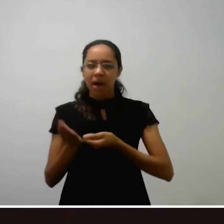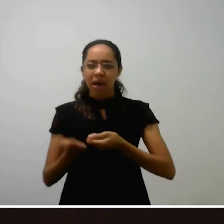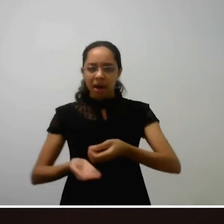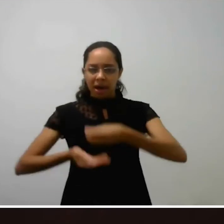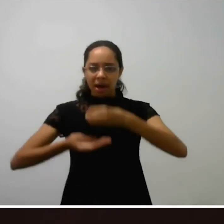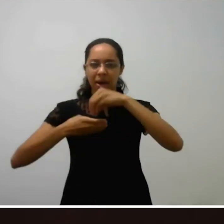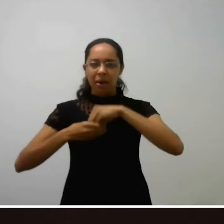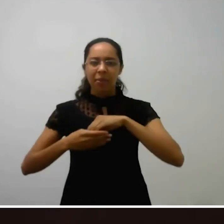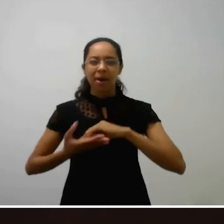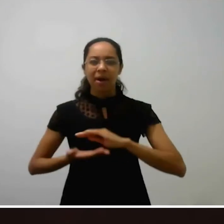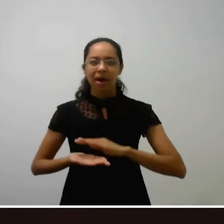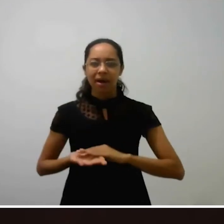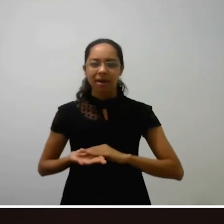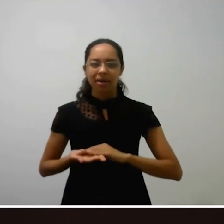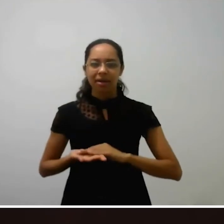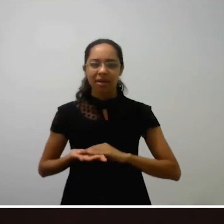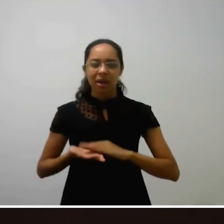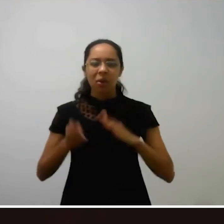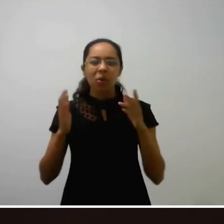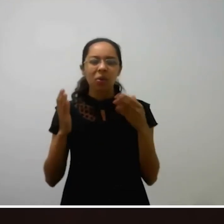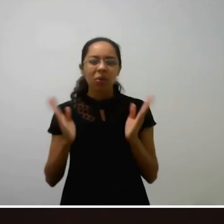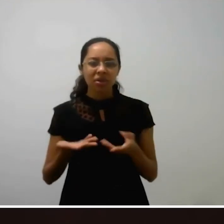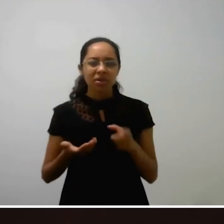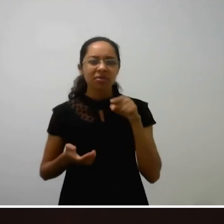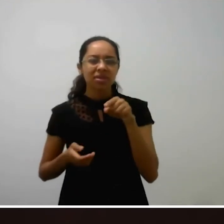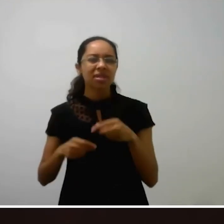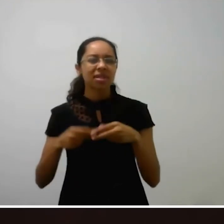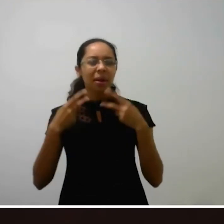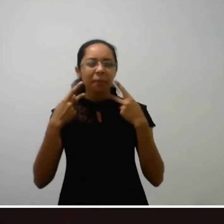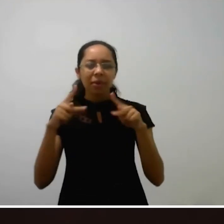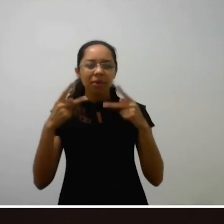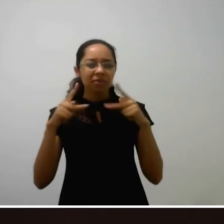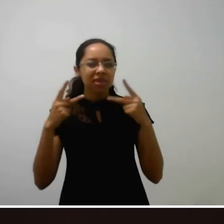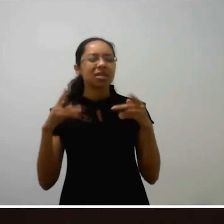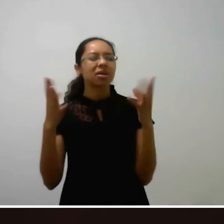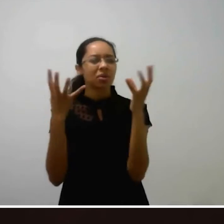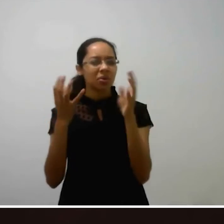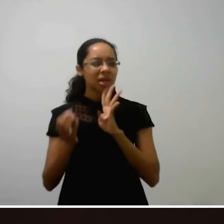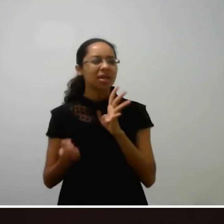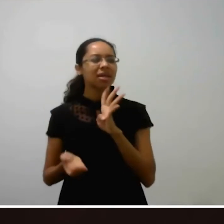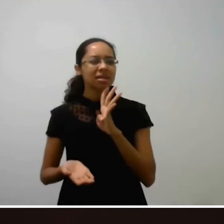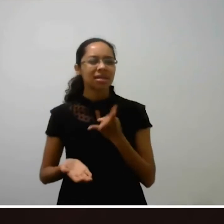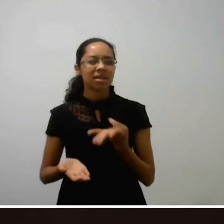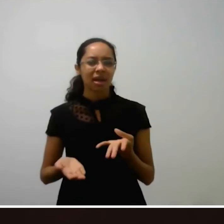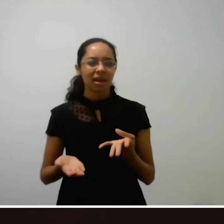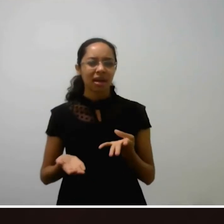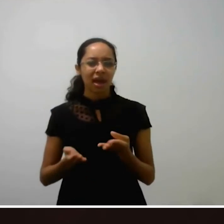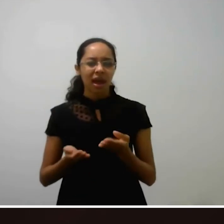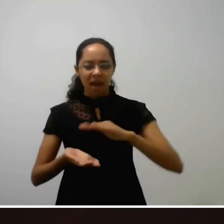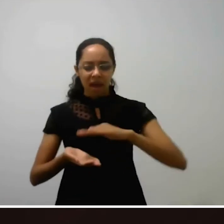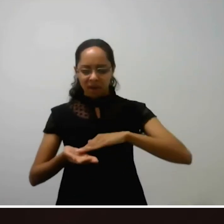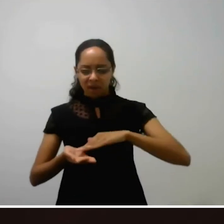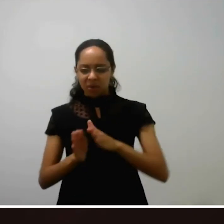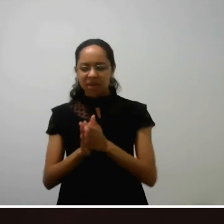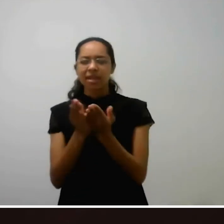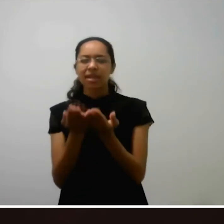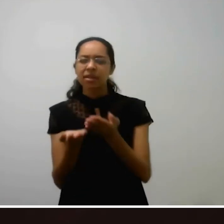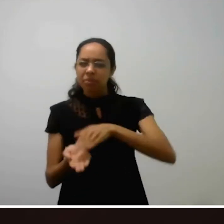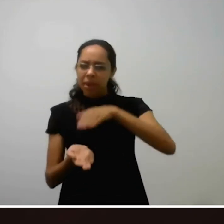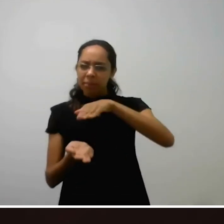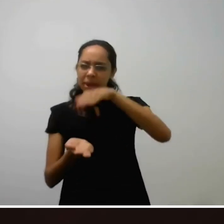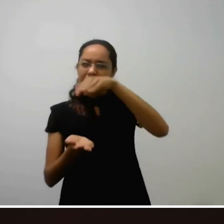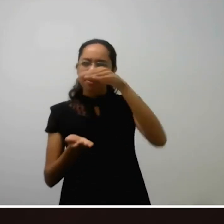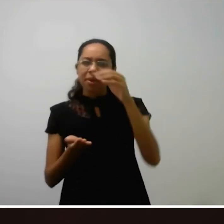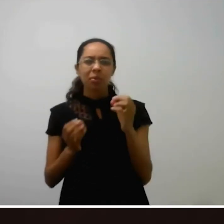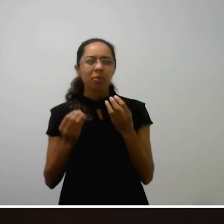profética sendo colocada em livros, para você entender hoje o plano de Deus, né, o que Deus está querendo falar para